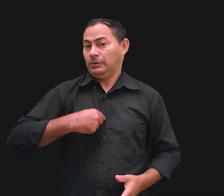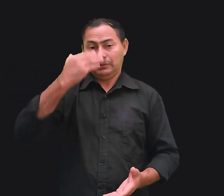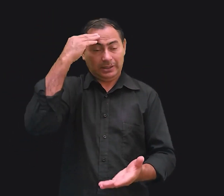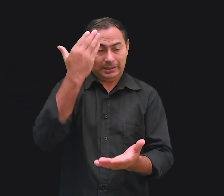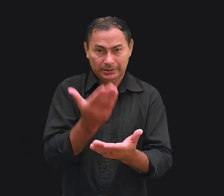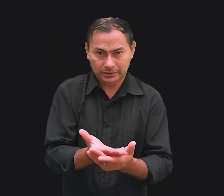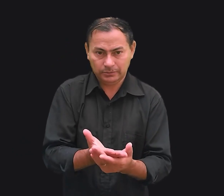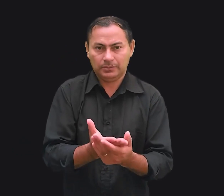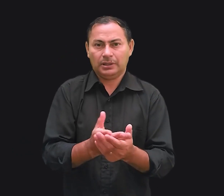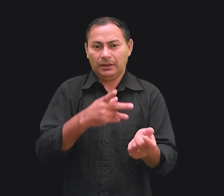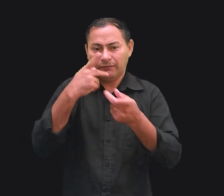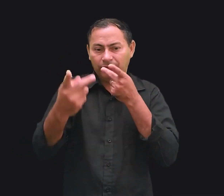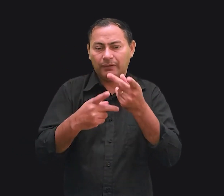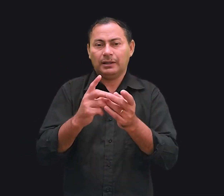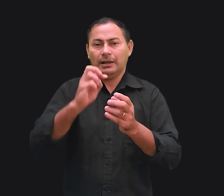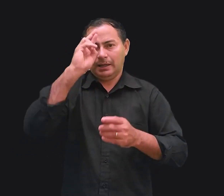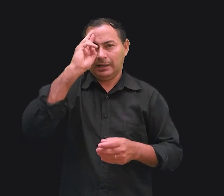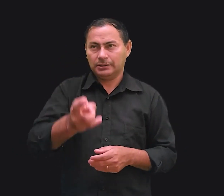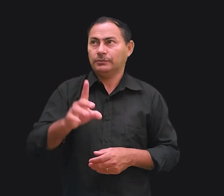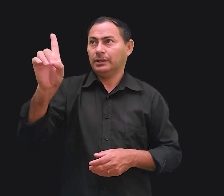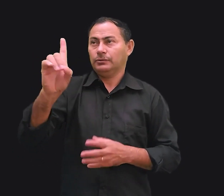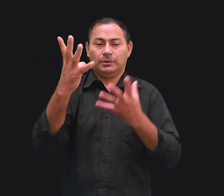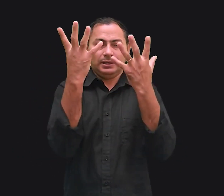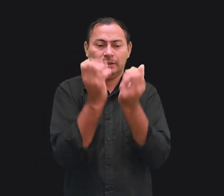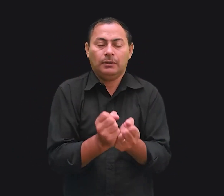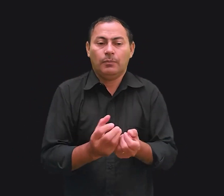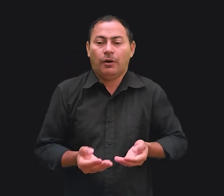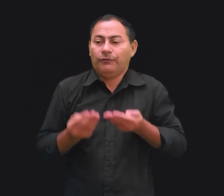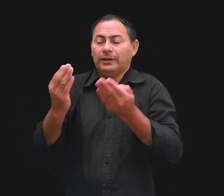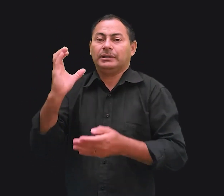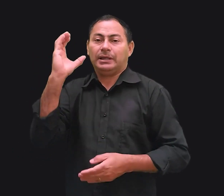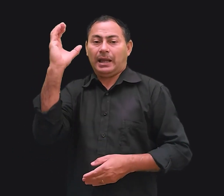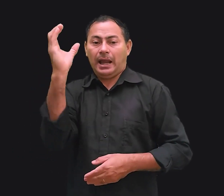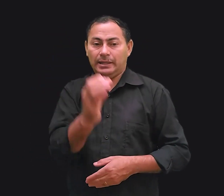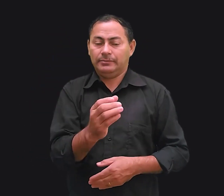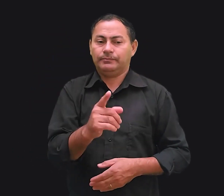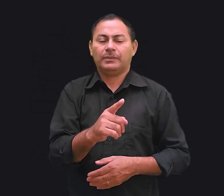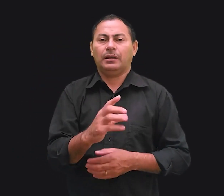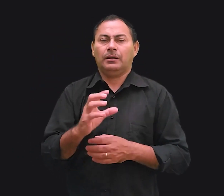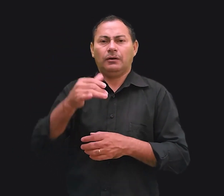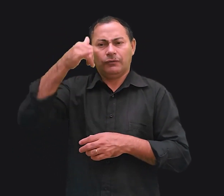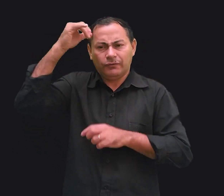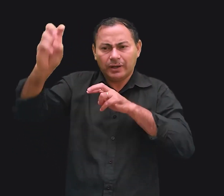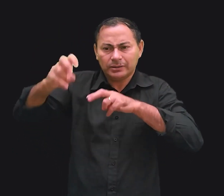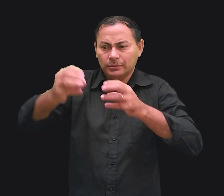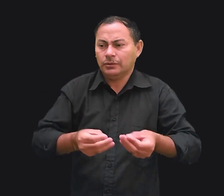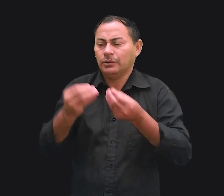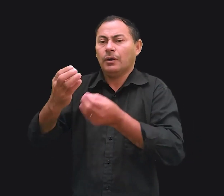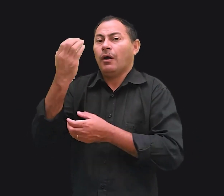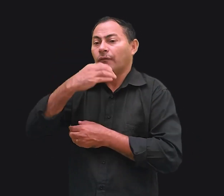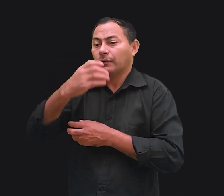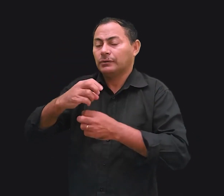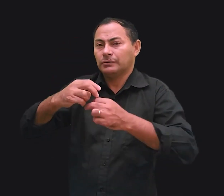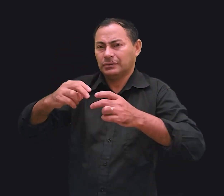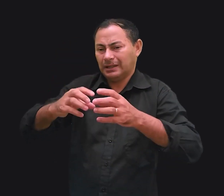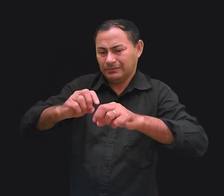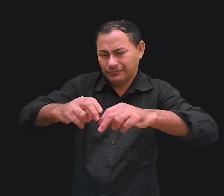não acredito no que dizem sobre a razão de Deus não aceitar a oferta de Caim. Ele era um fazendeiro e trouxe do fruto da